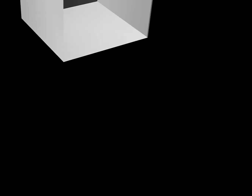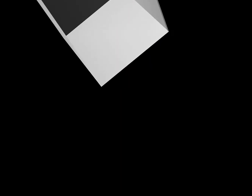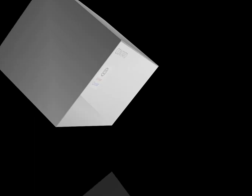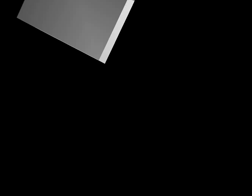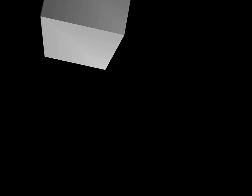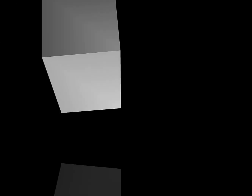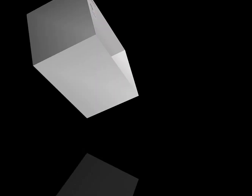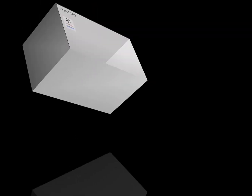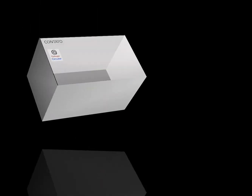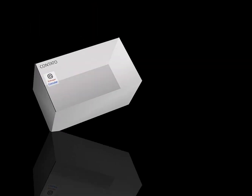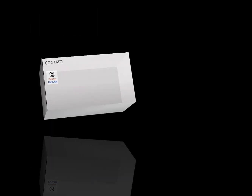bom?